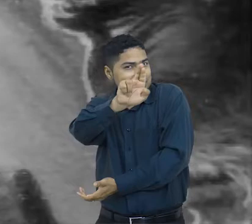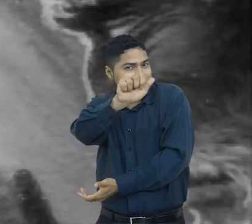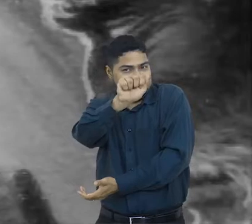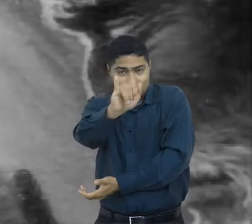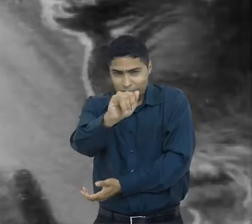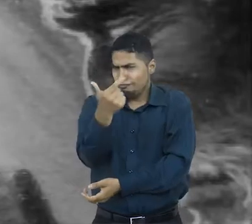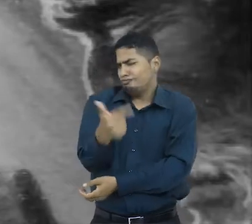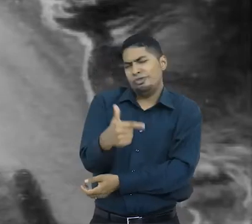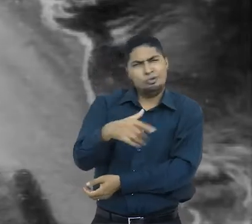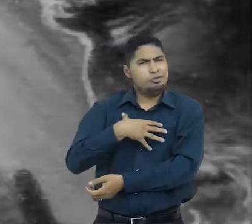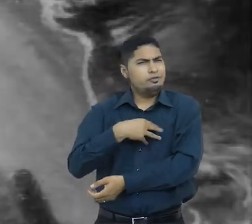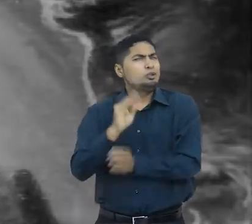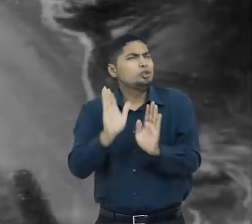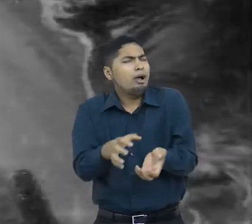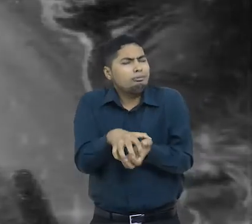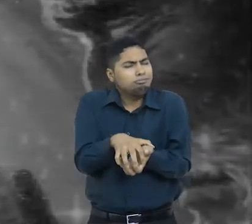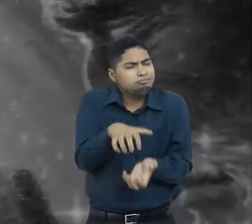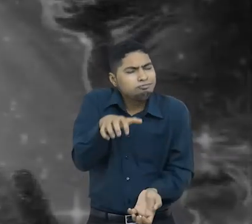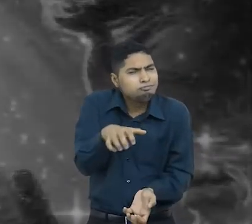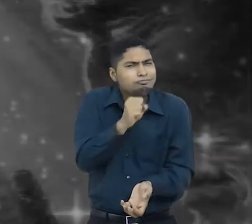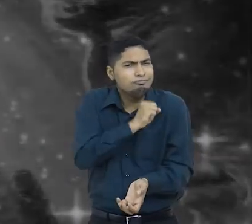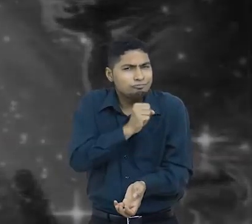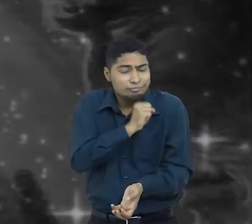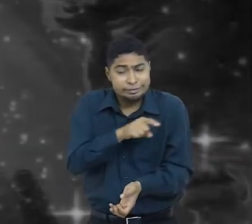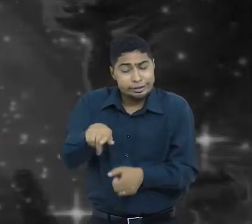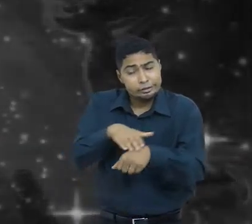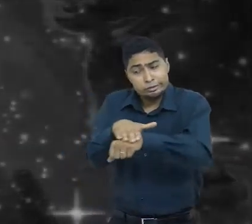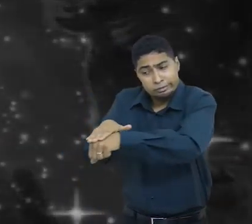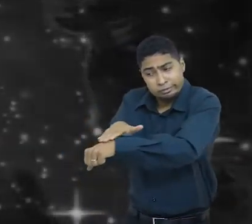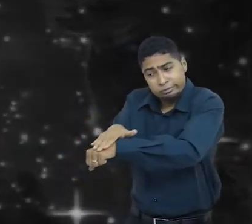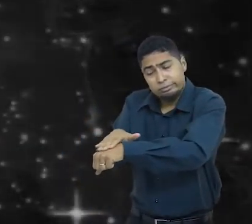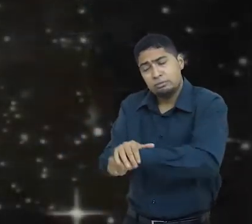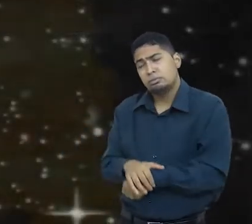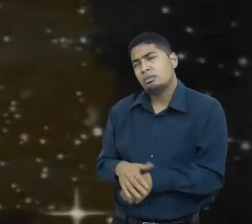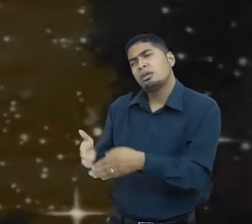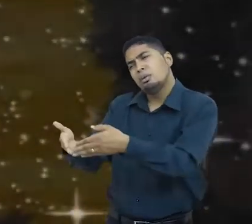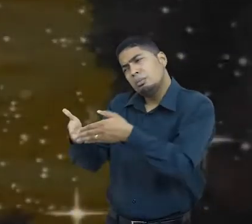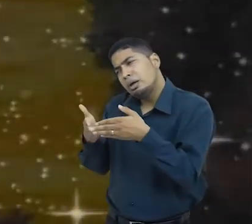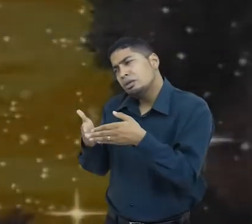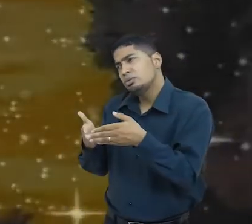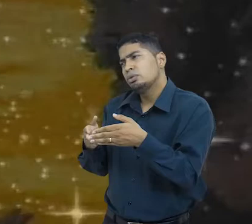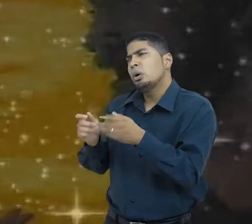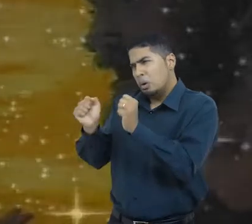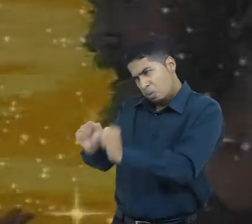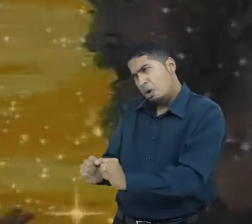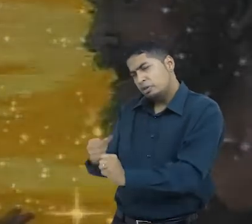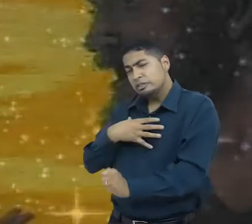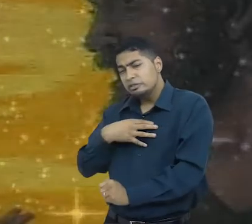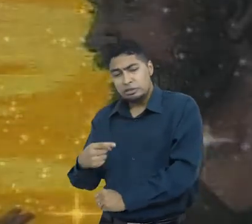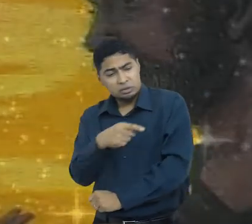ter filhos e já era idosa. Então ela conversou com Abrão: peço-lhe que tenha filhos com Agar,